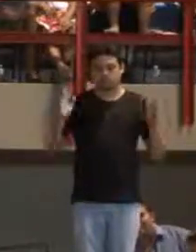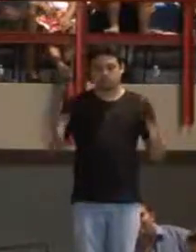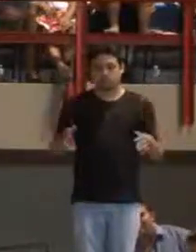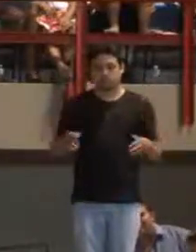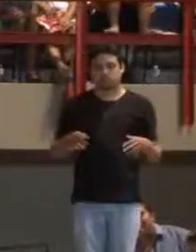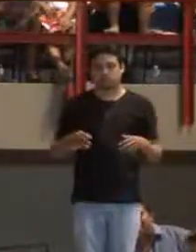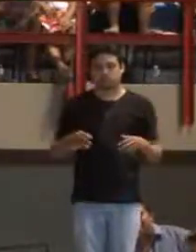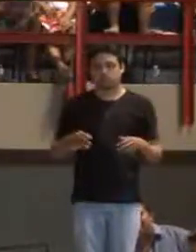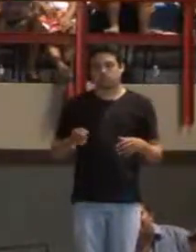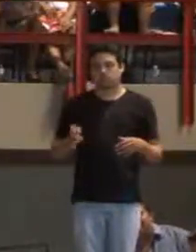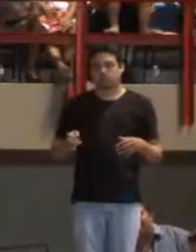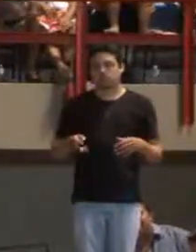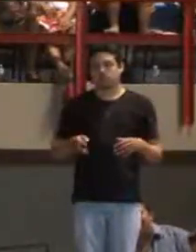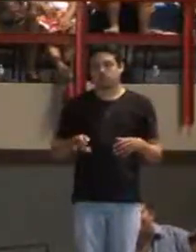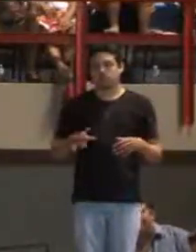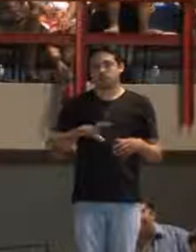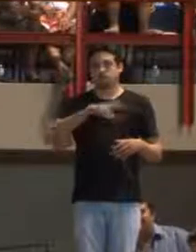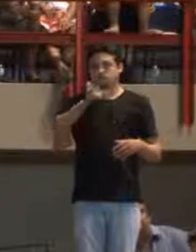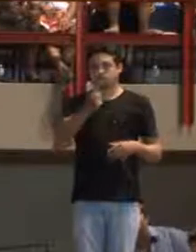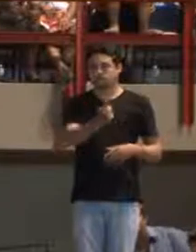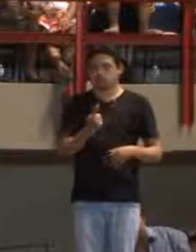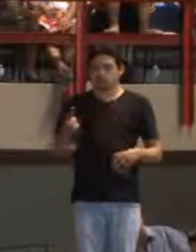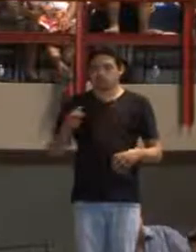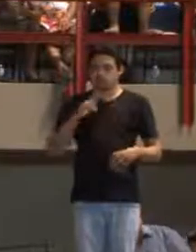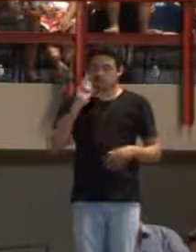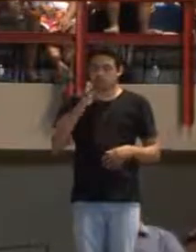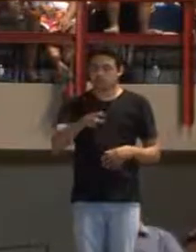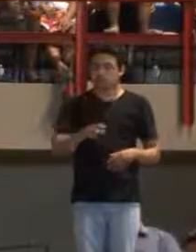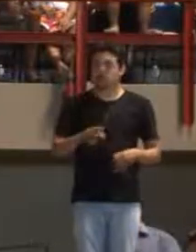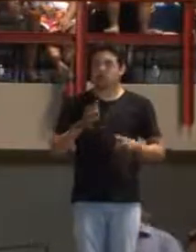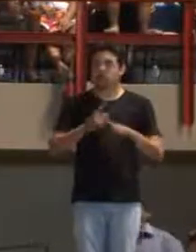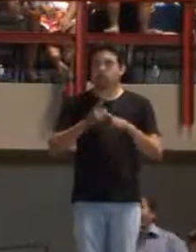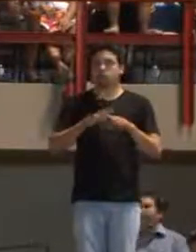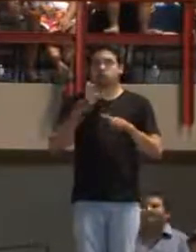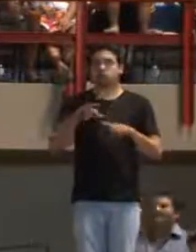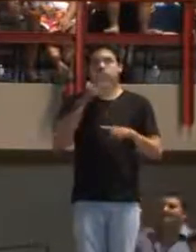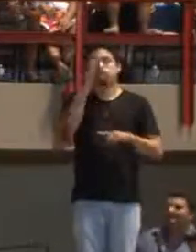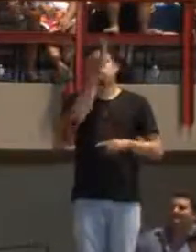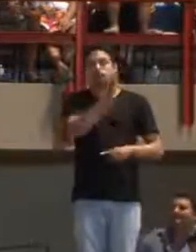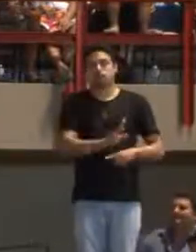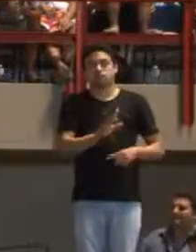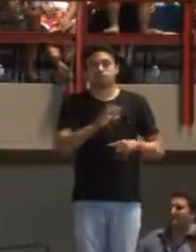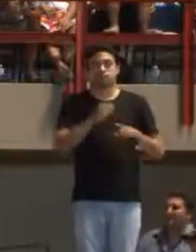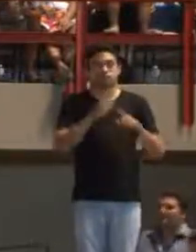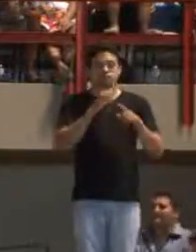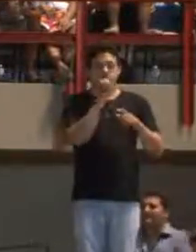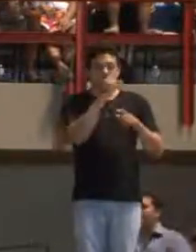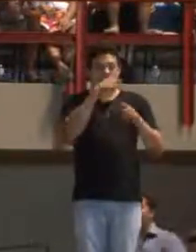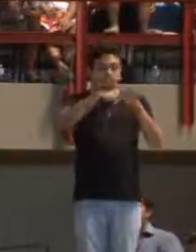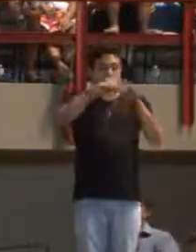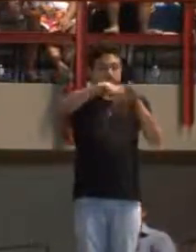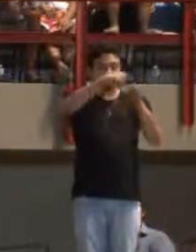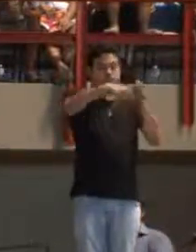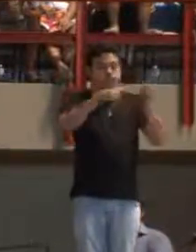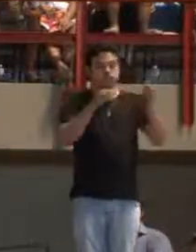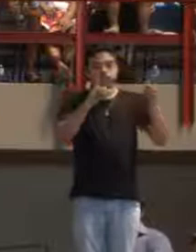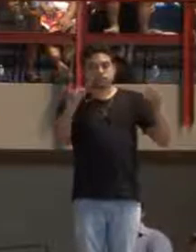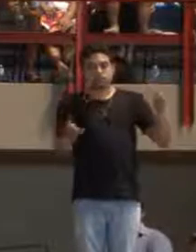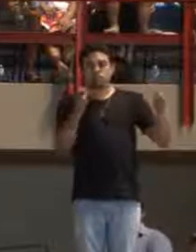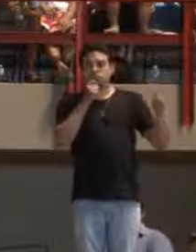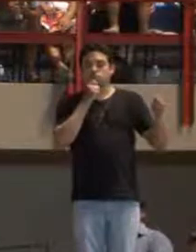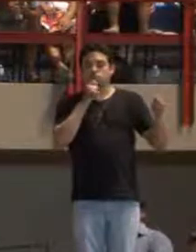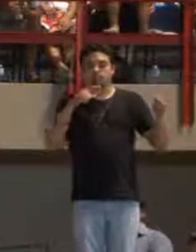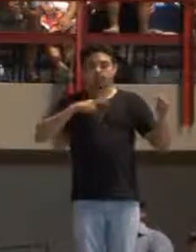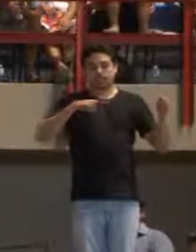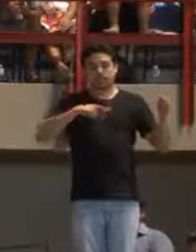a coragem de ter vindo até aqui, então eu vou responder. Ele está perguntando por que no Brasil nós não utilizamos energia atômica. Nós